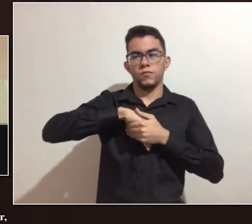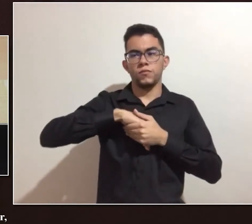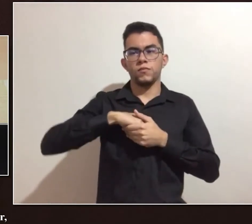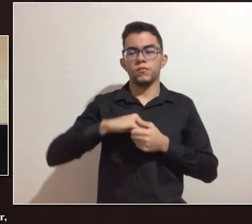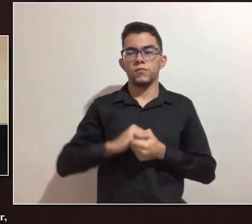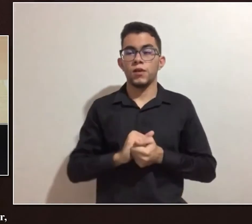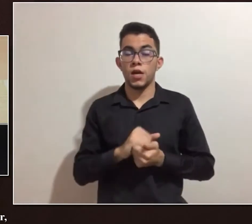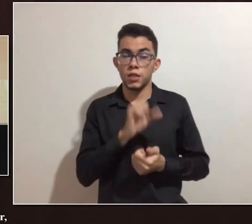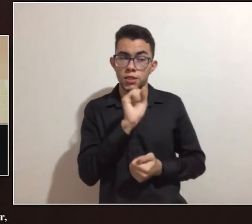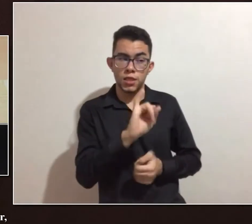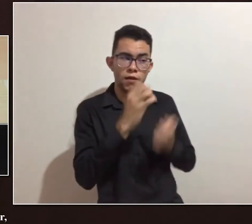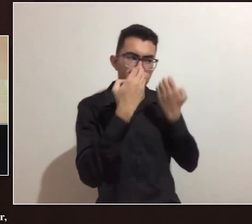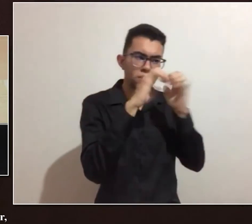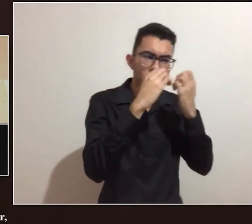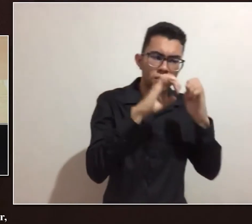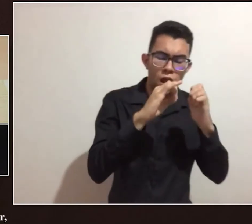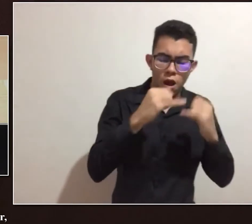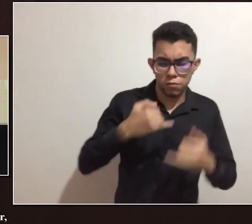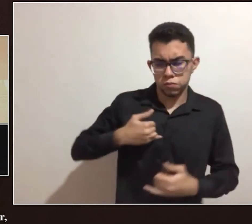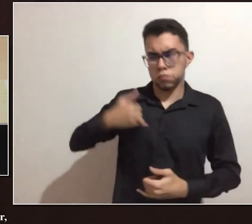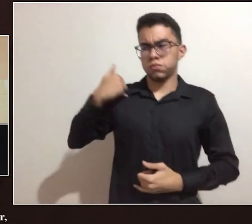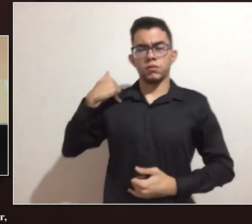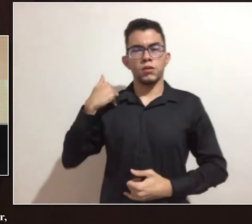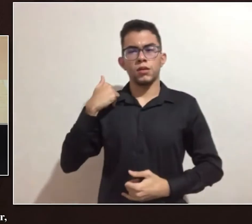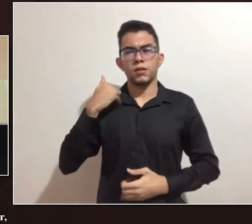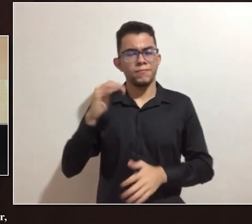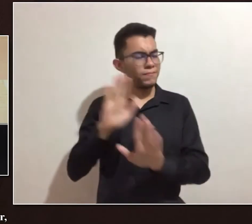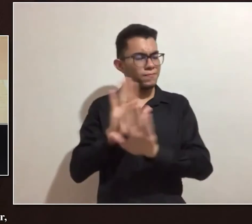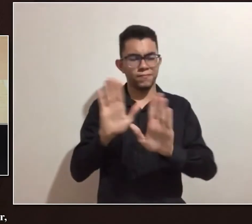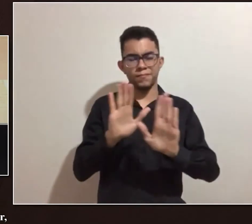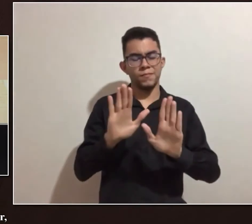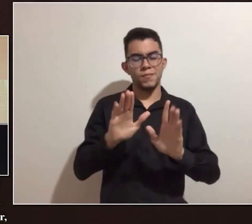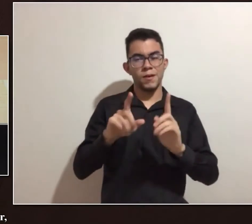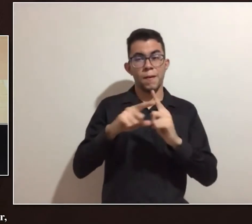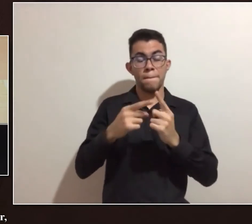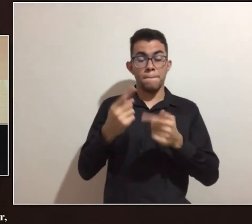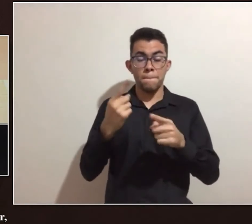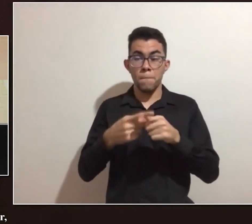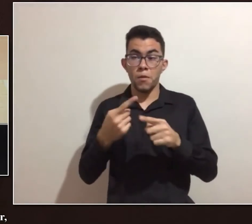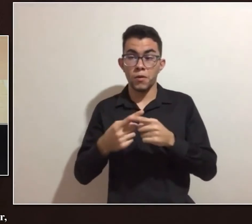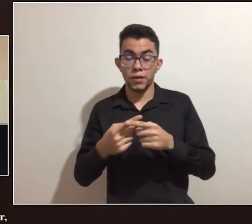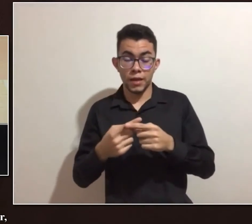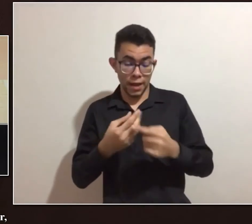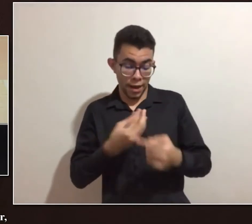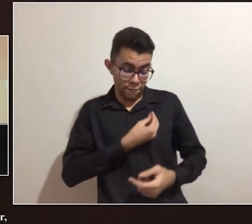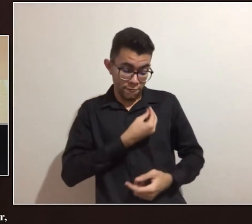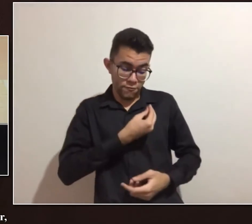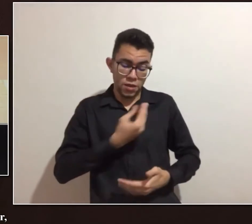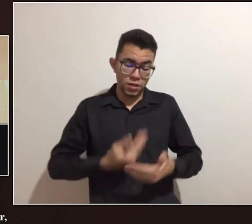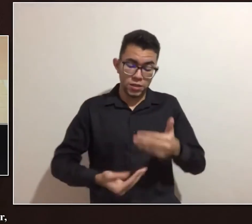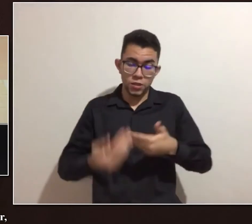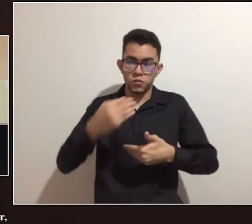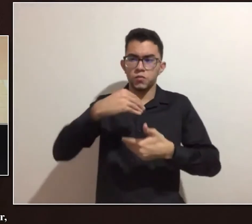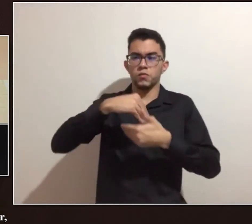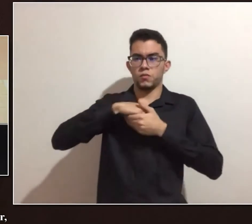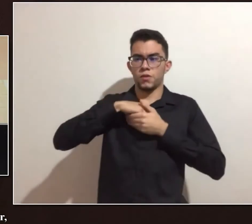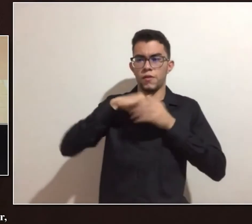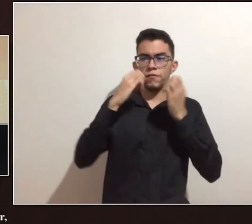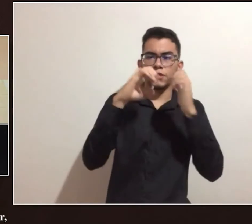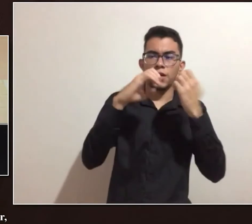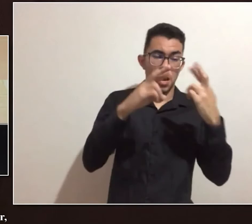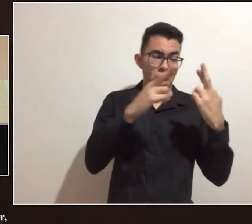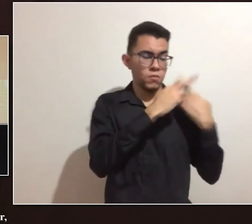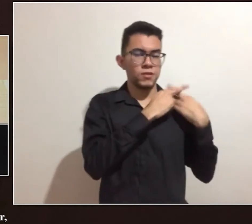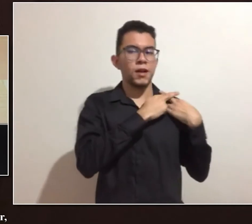me gloriar. Irmãos, está no meu DNA, está no meu sangue. Pois sobre mim pesa essa obrigação, mas ai de